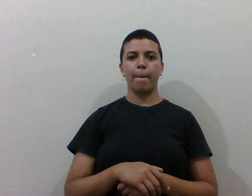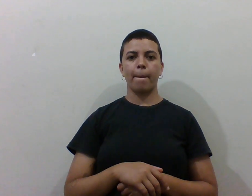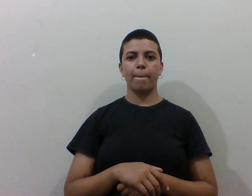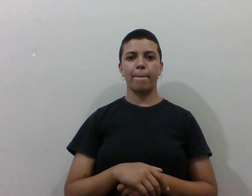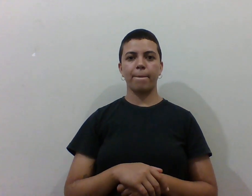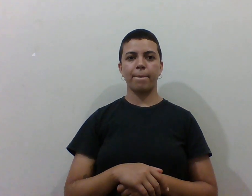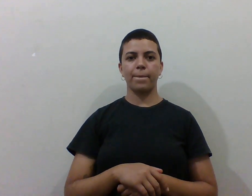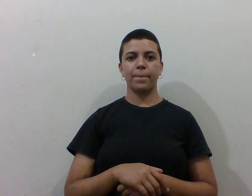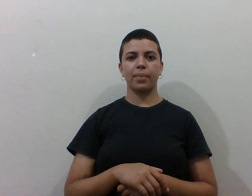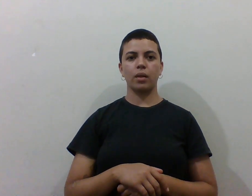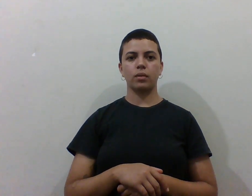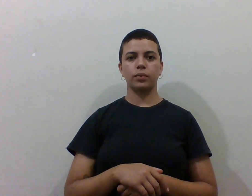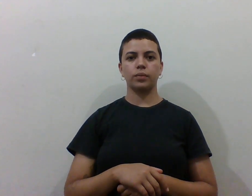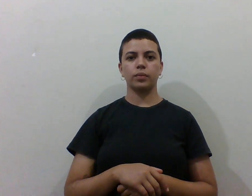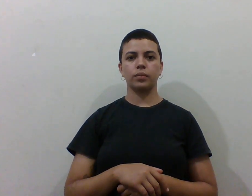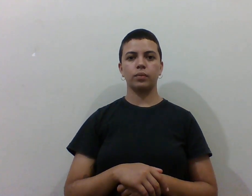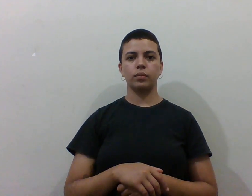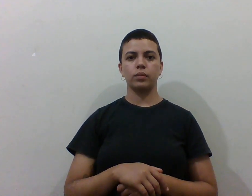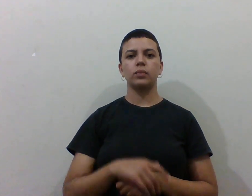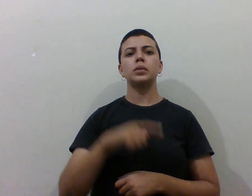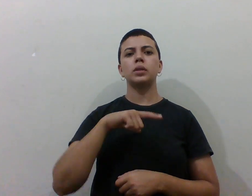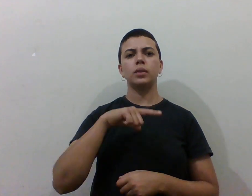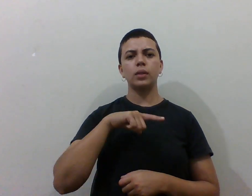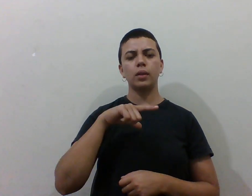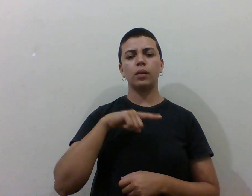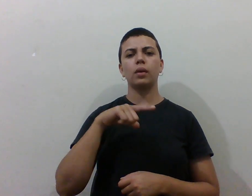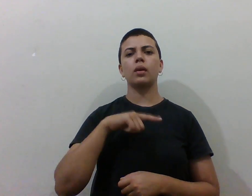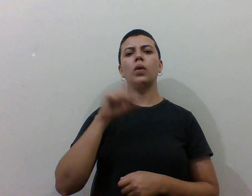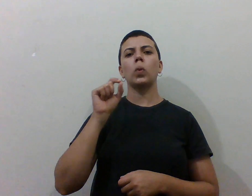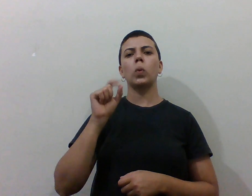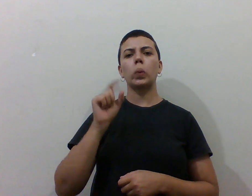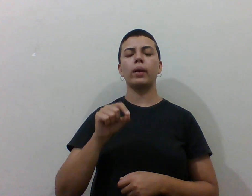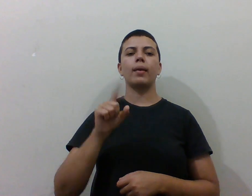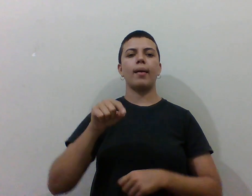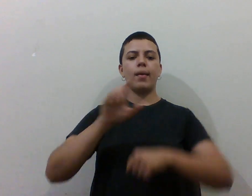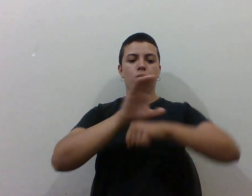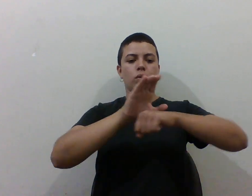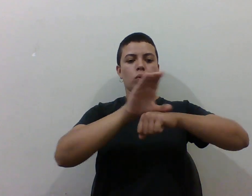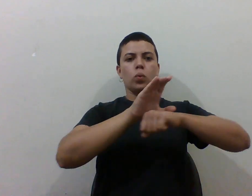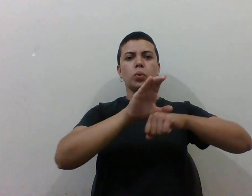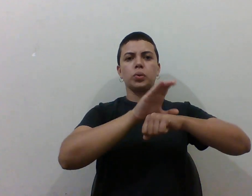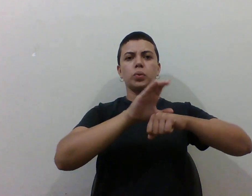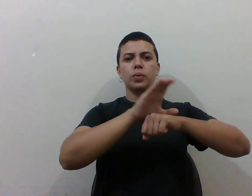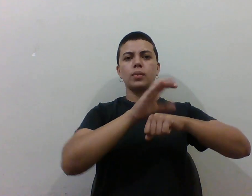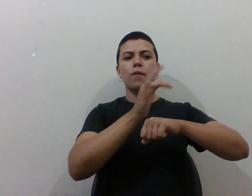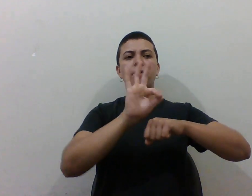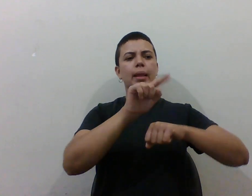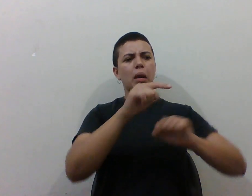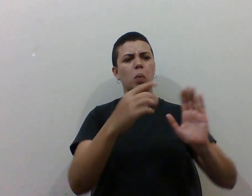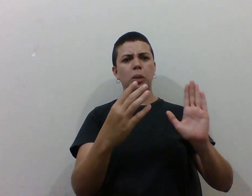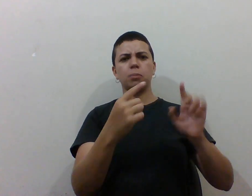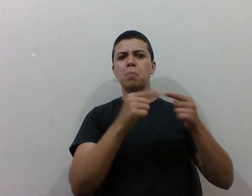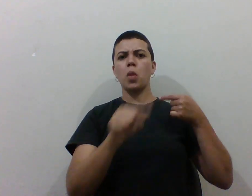e óbvia. Houve ação de controle de constitucionalidade para tentar dizer que ela era inconstitucional porque